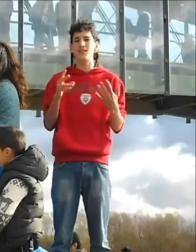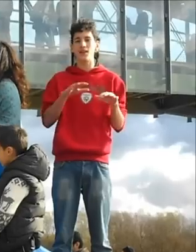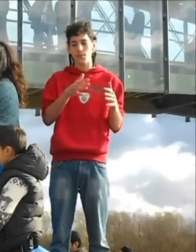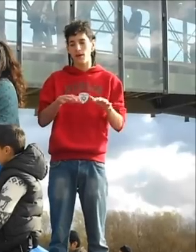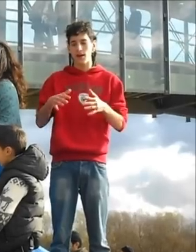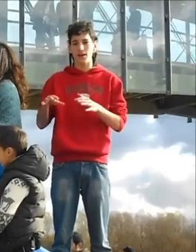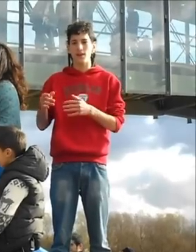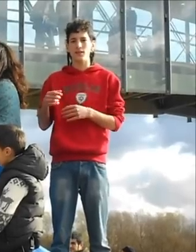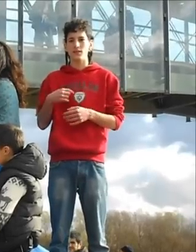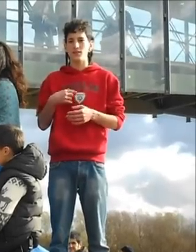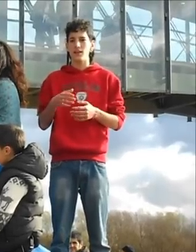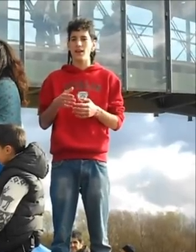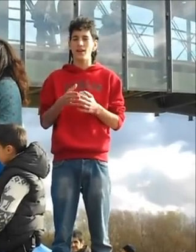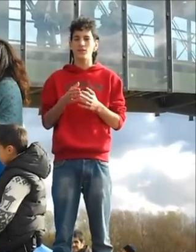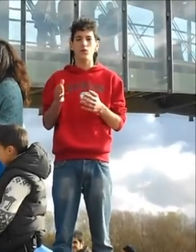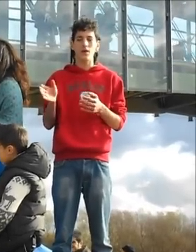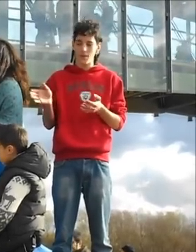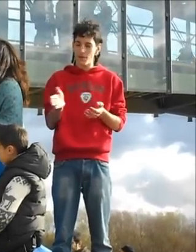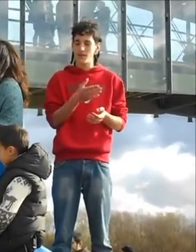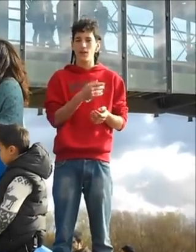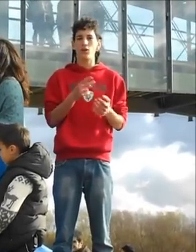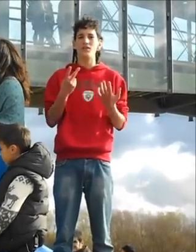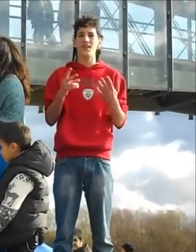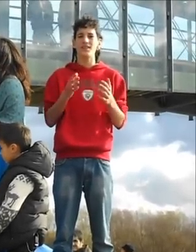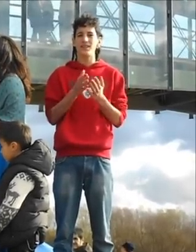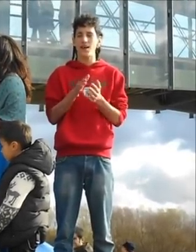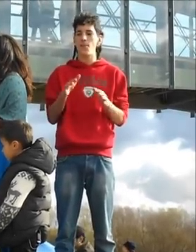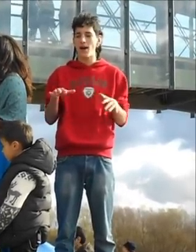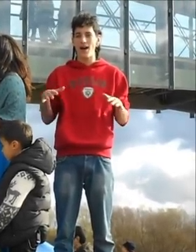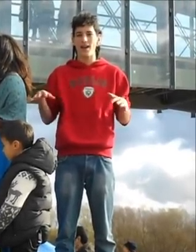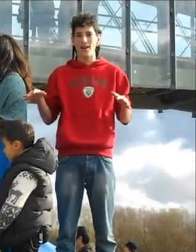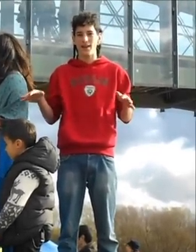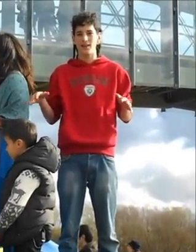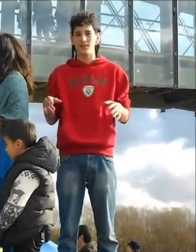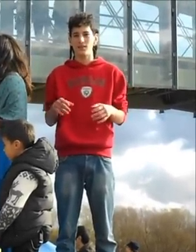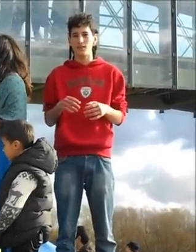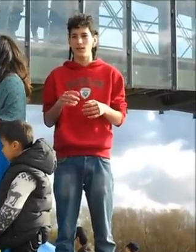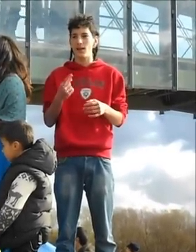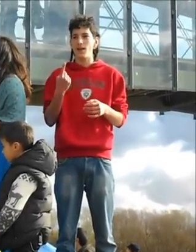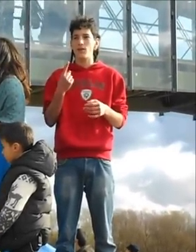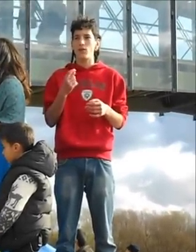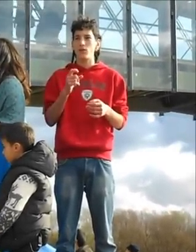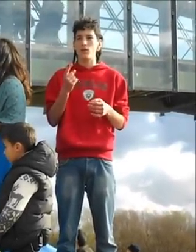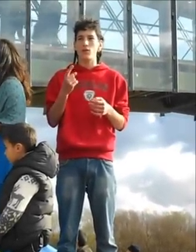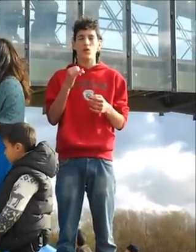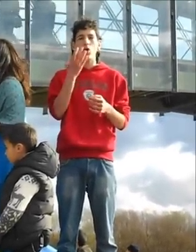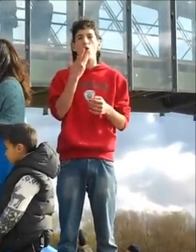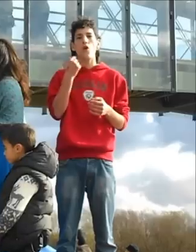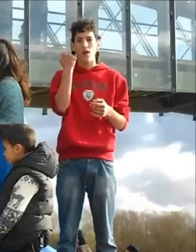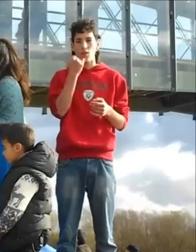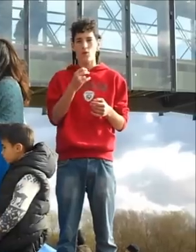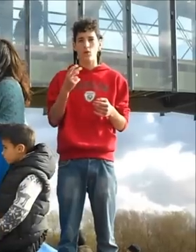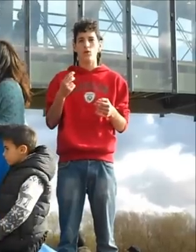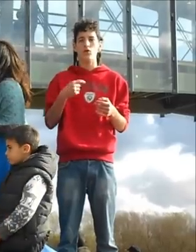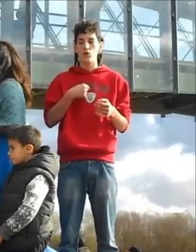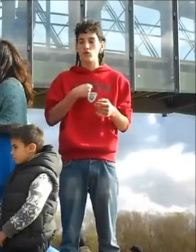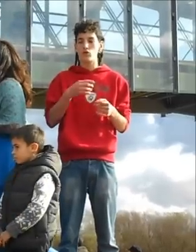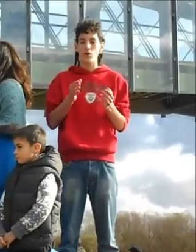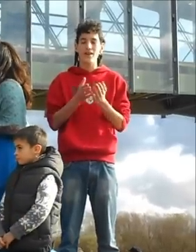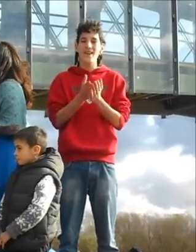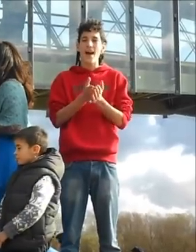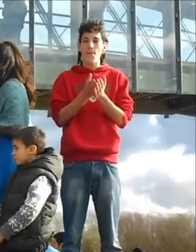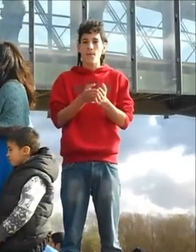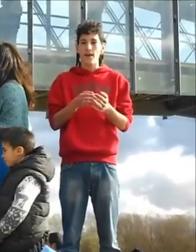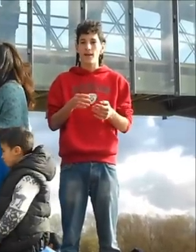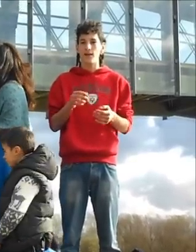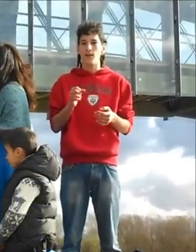Siete mares he surcado, siete mares, color azul. Yo soy